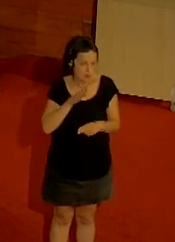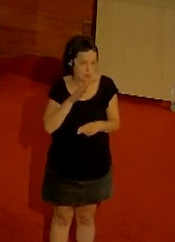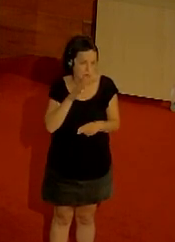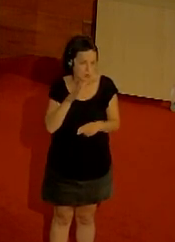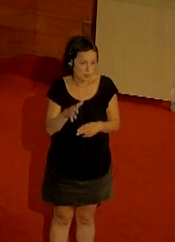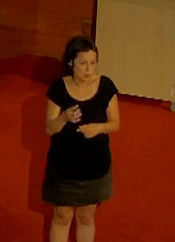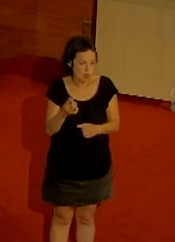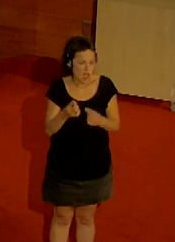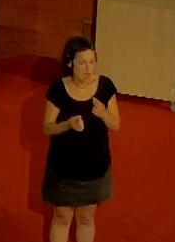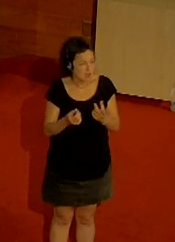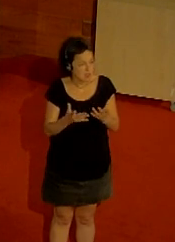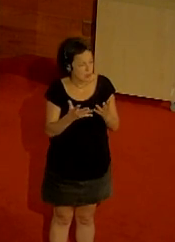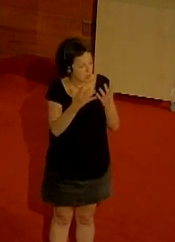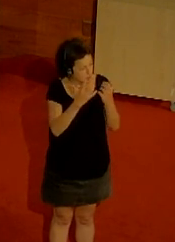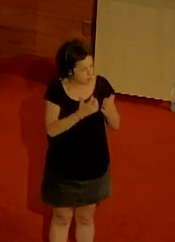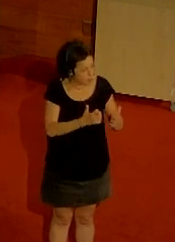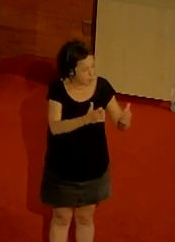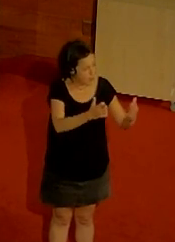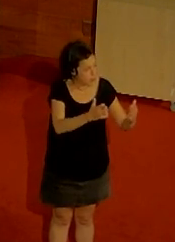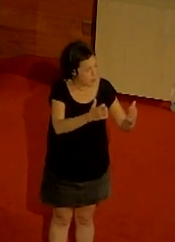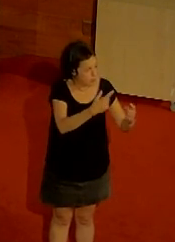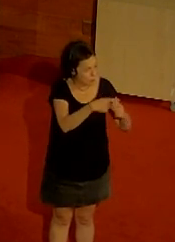veces cosas que hay que contar